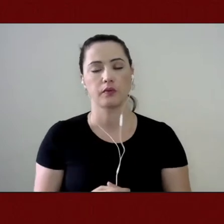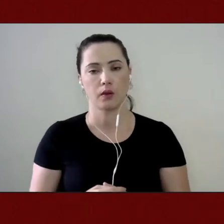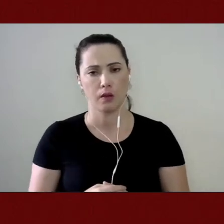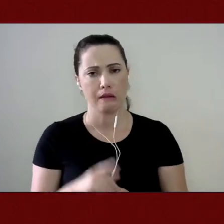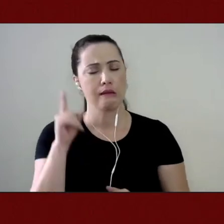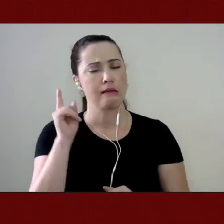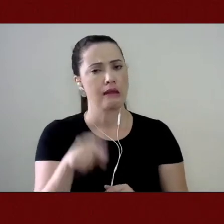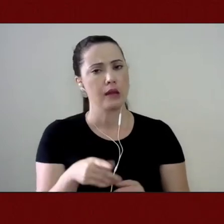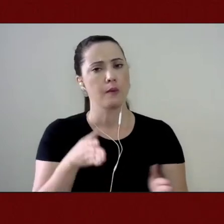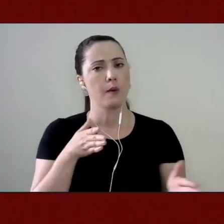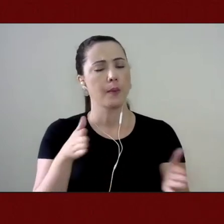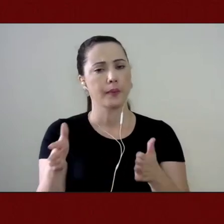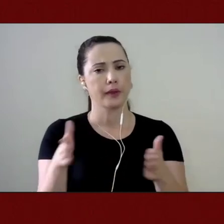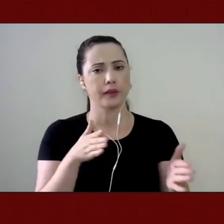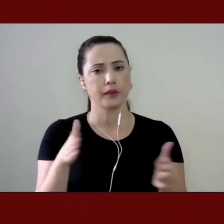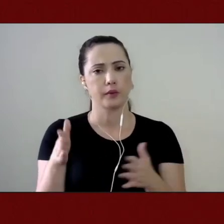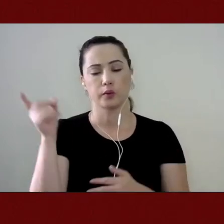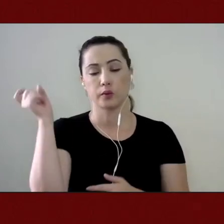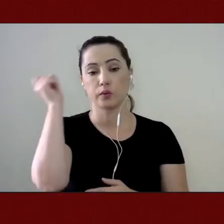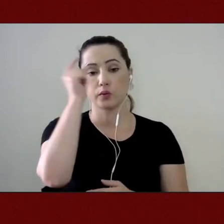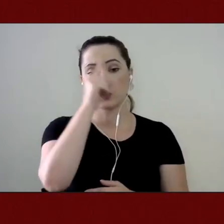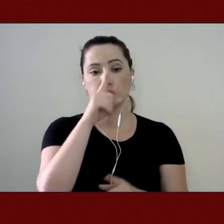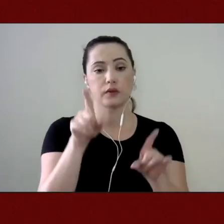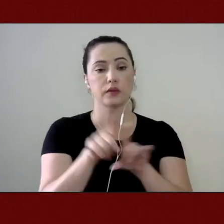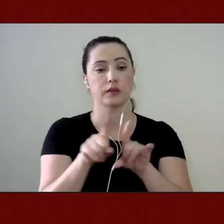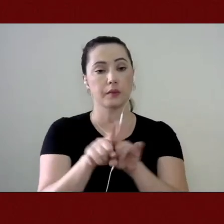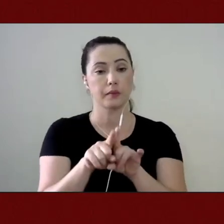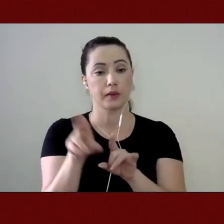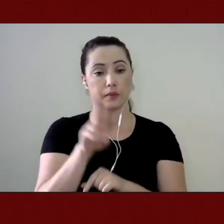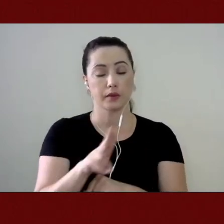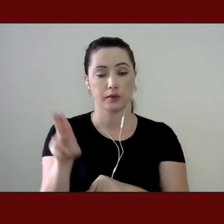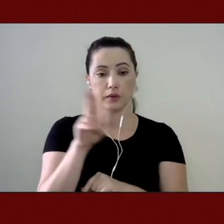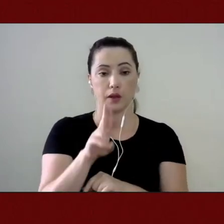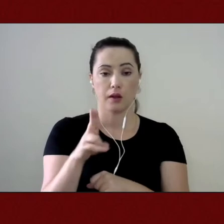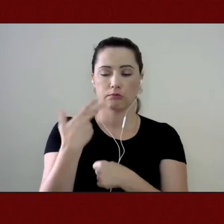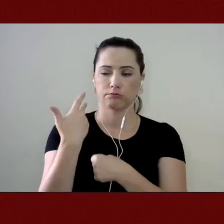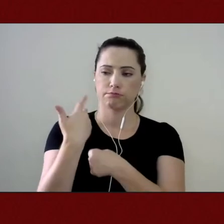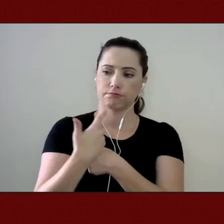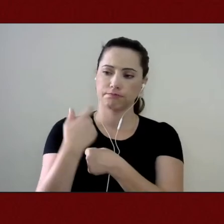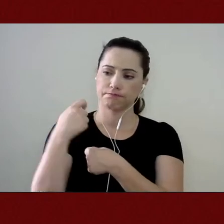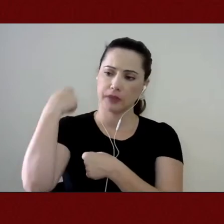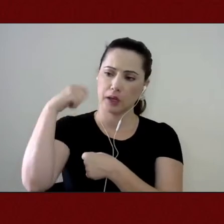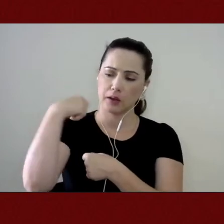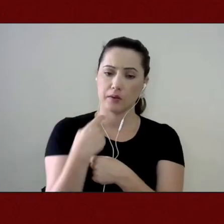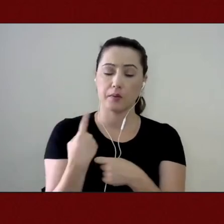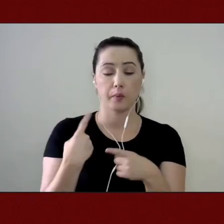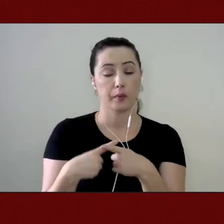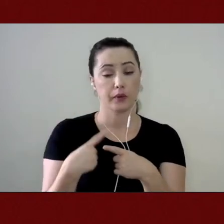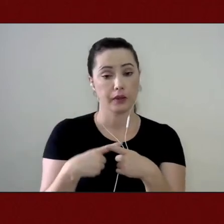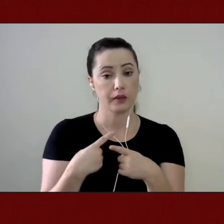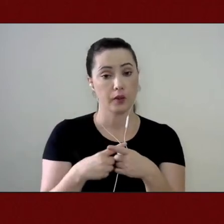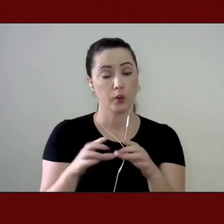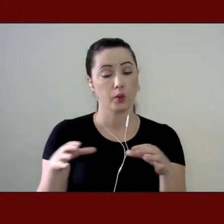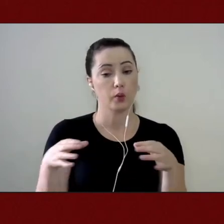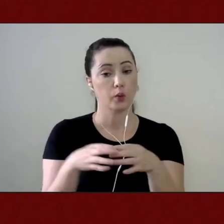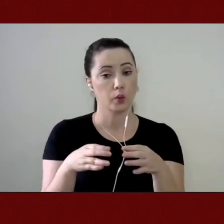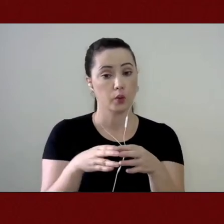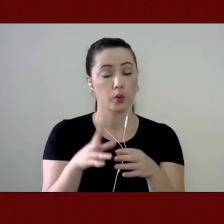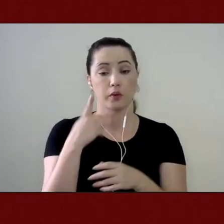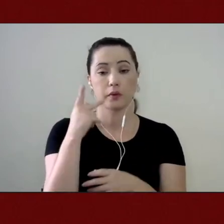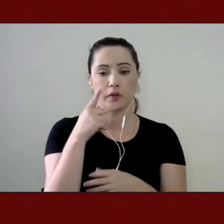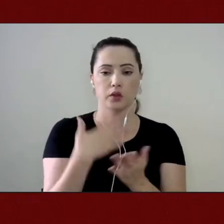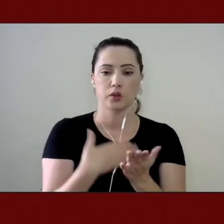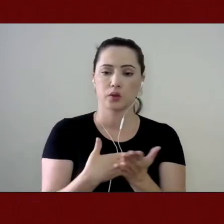muito paradoxal, né? Também para usar a imagem, para continuar usando essa imagem, porque, ao mesmo tempo que o partido começava a